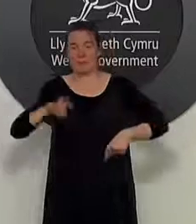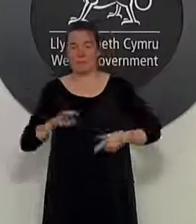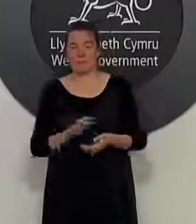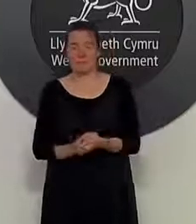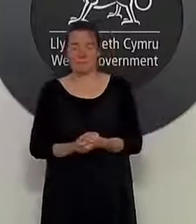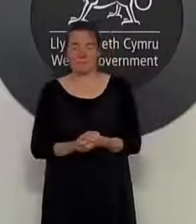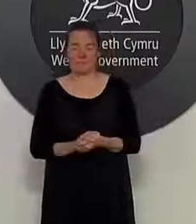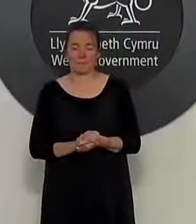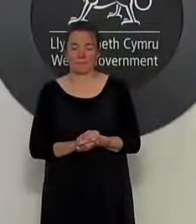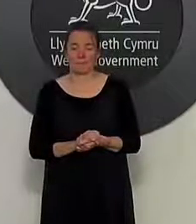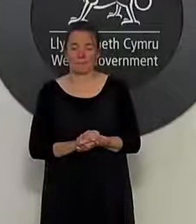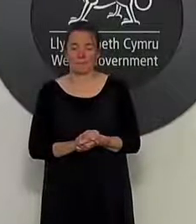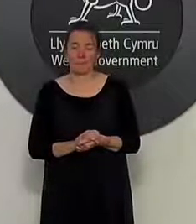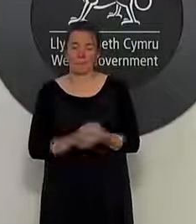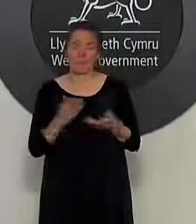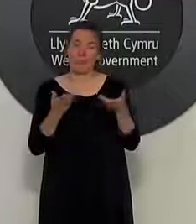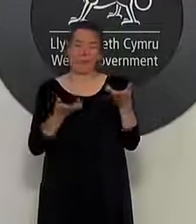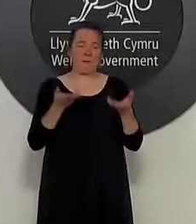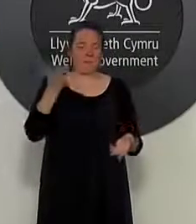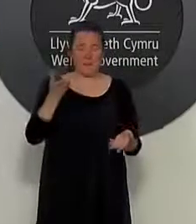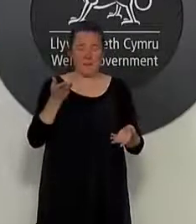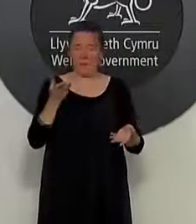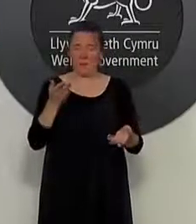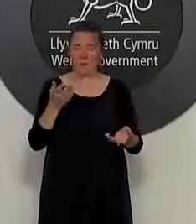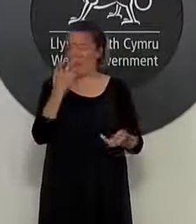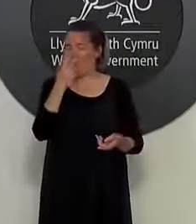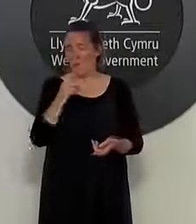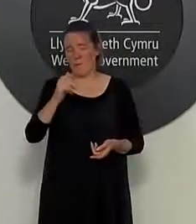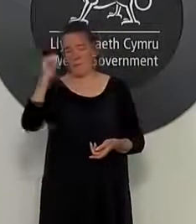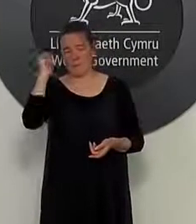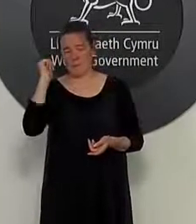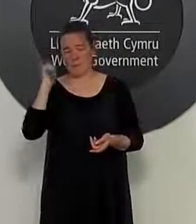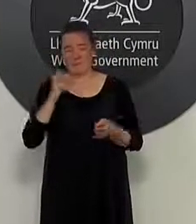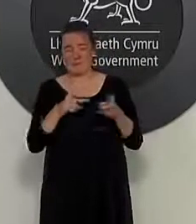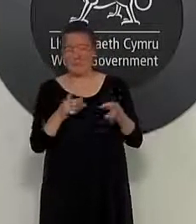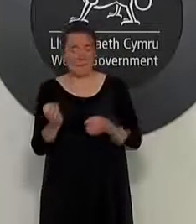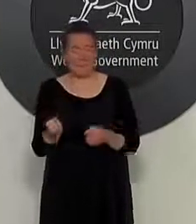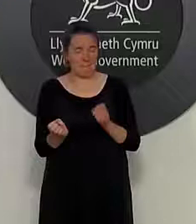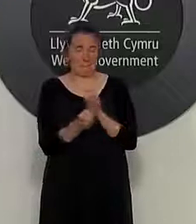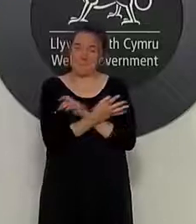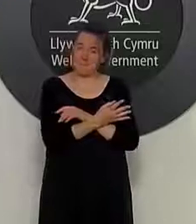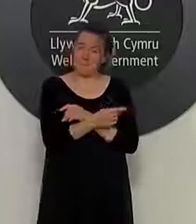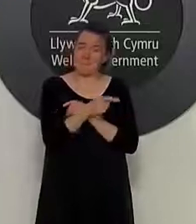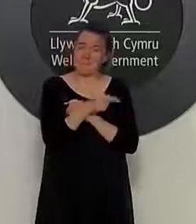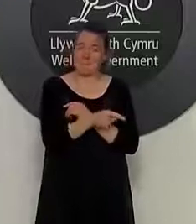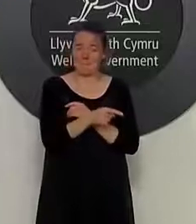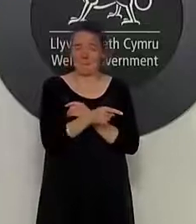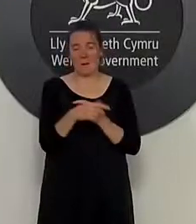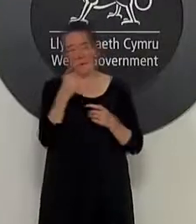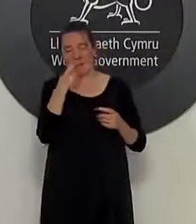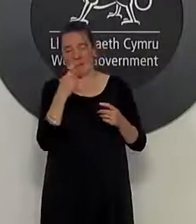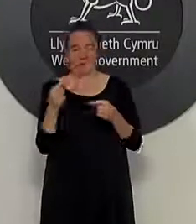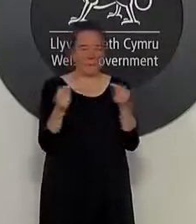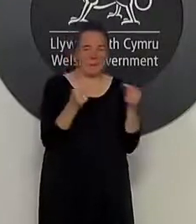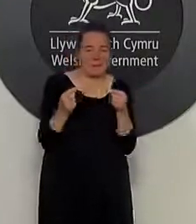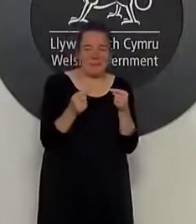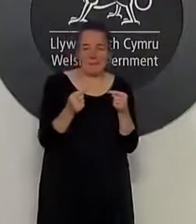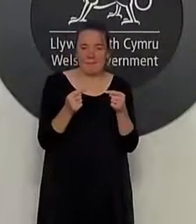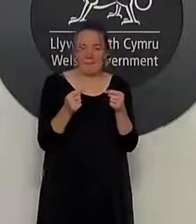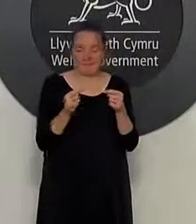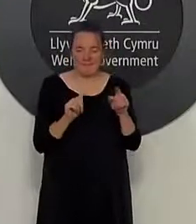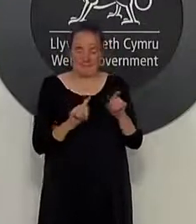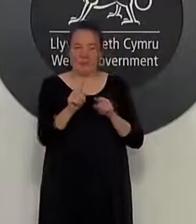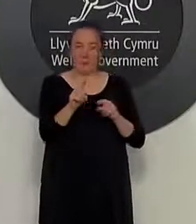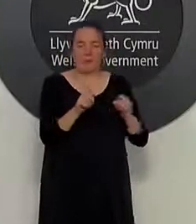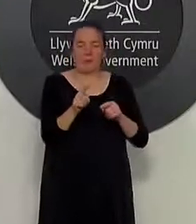a completely unfair, outmoded system called First Past the Post, which has a closed